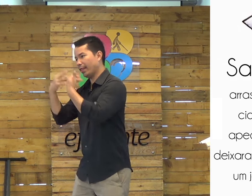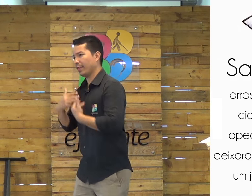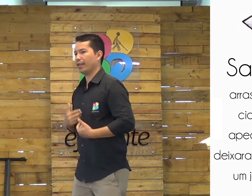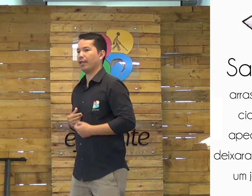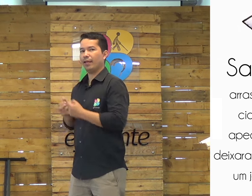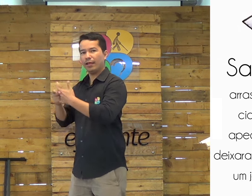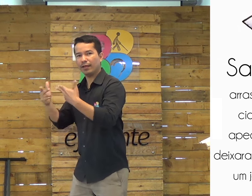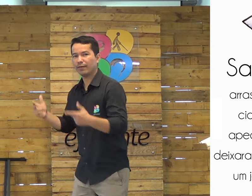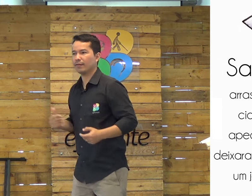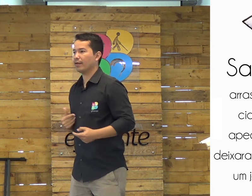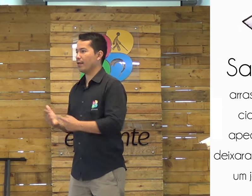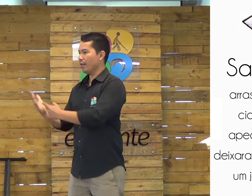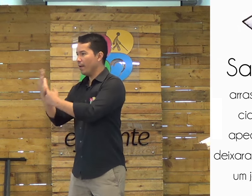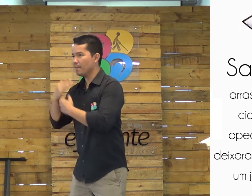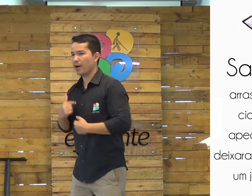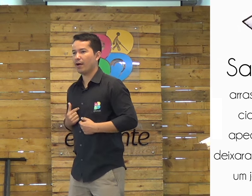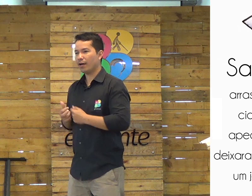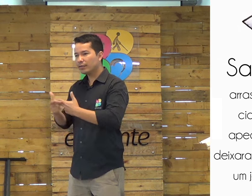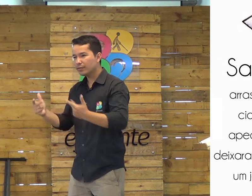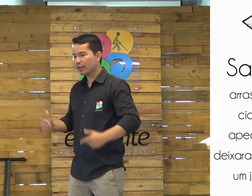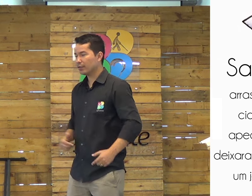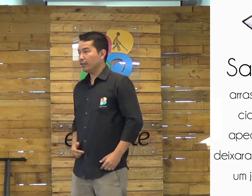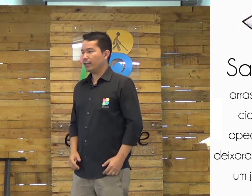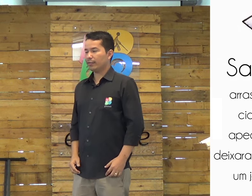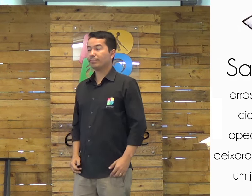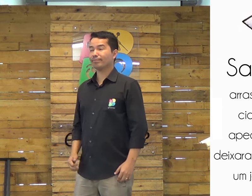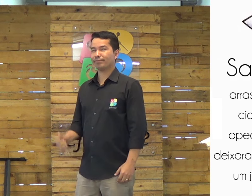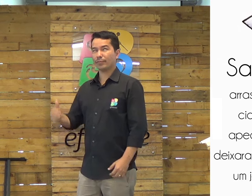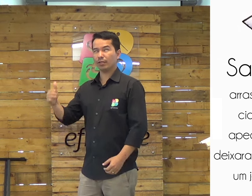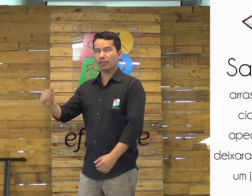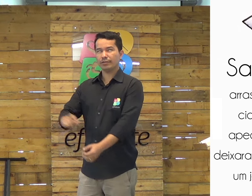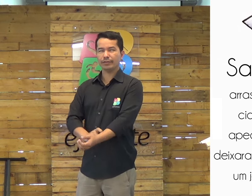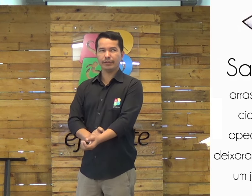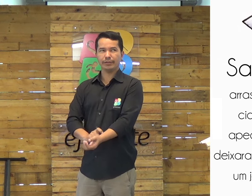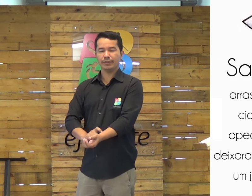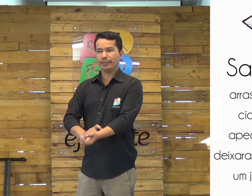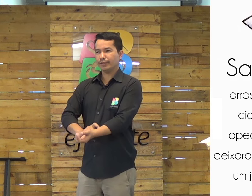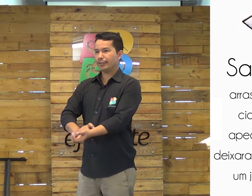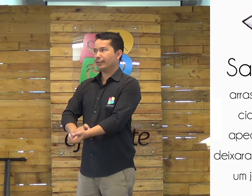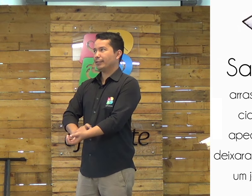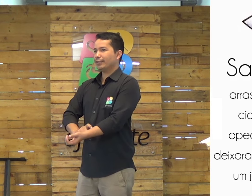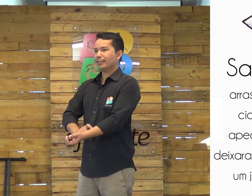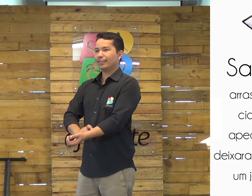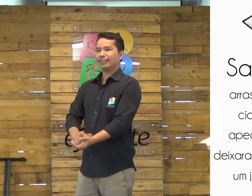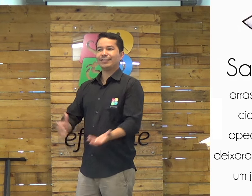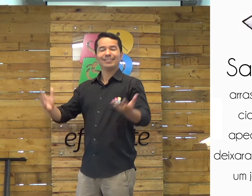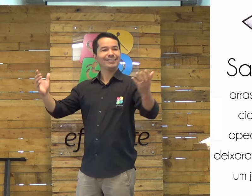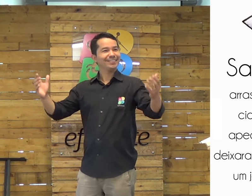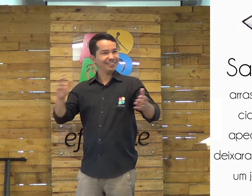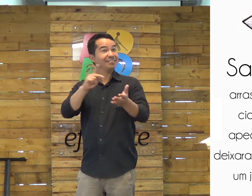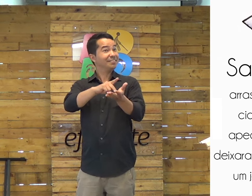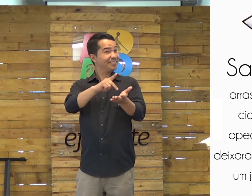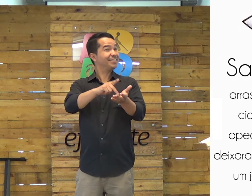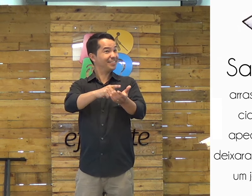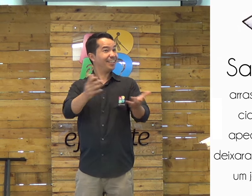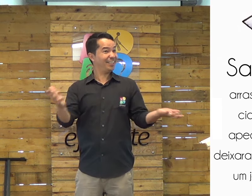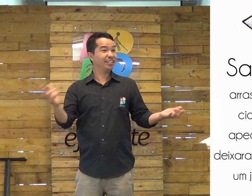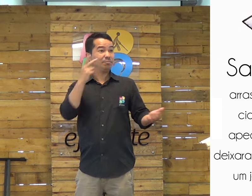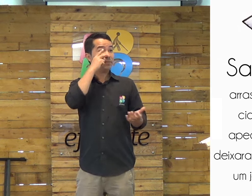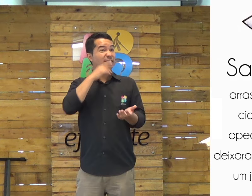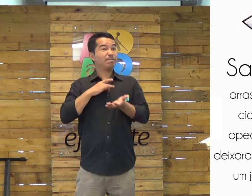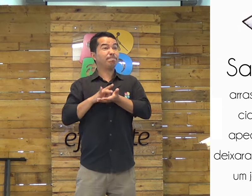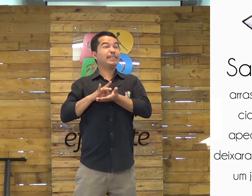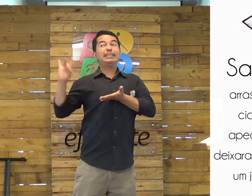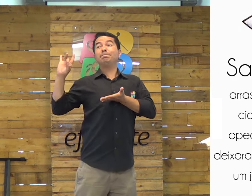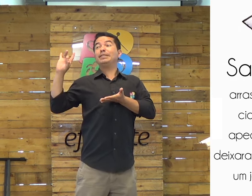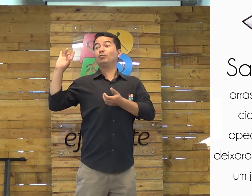Porque eu sempre queria me evangelizar e falar de Jesus e mostrar coisa pra mim. E eu ficava, tá, legal. É